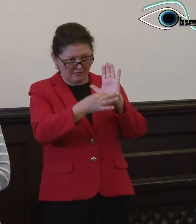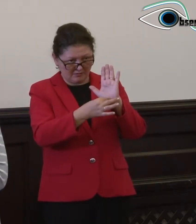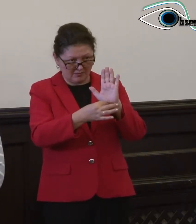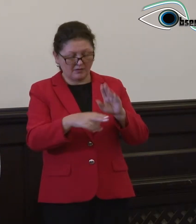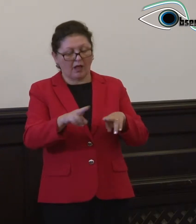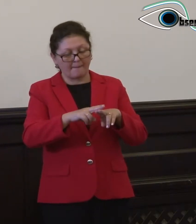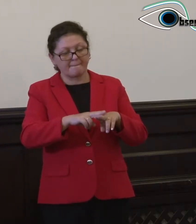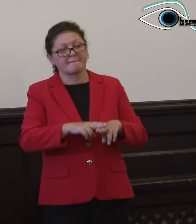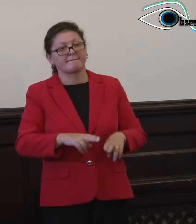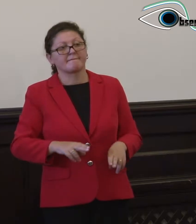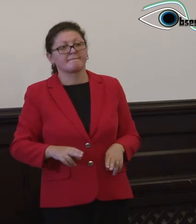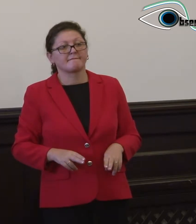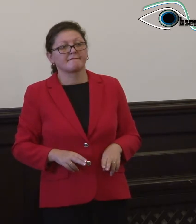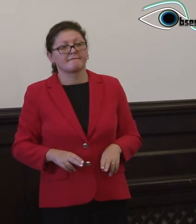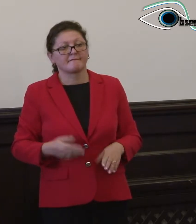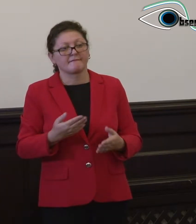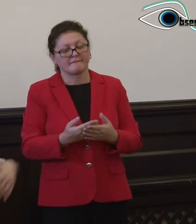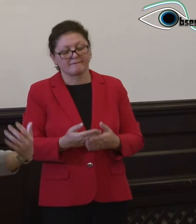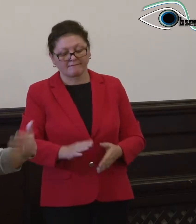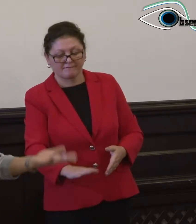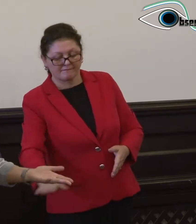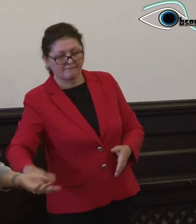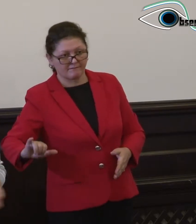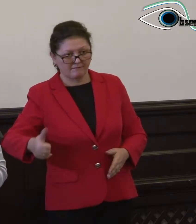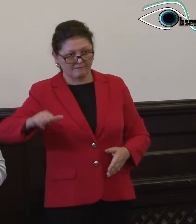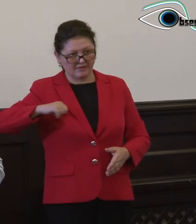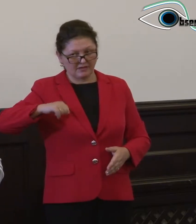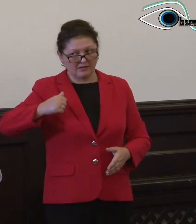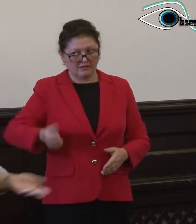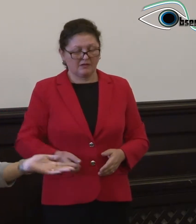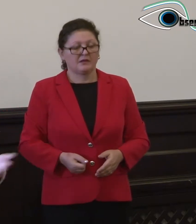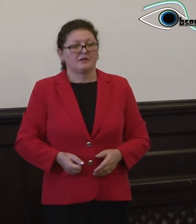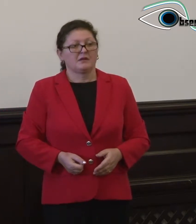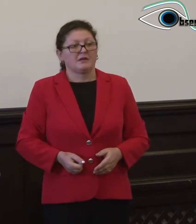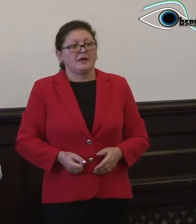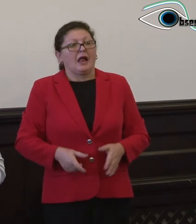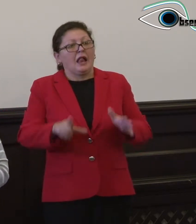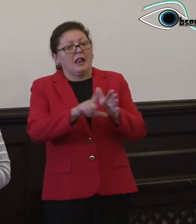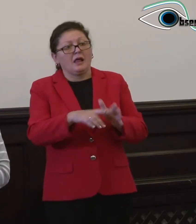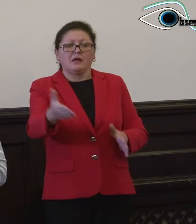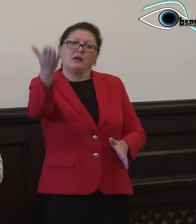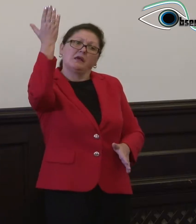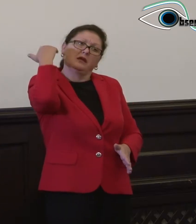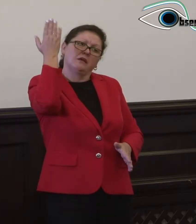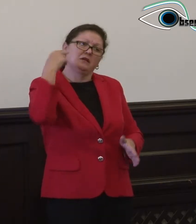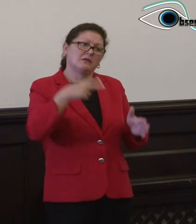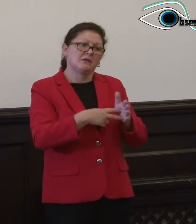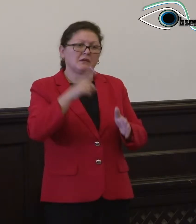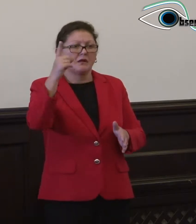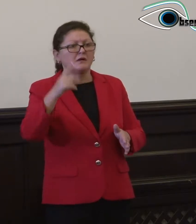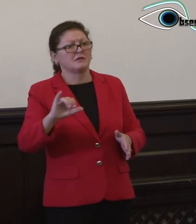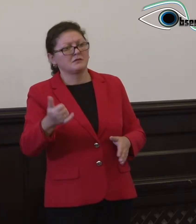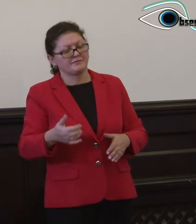funcționării, versiunea pentru copii și tineri, pentru că a noastră era cu cea din 2001, deci am actualizat-o cu cea din